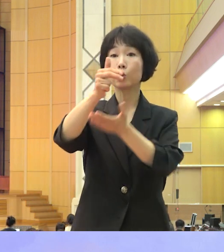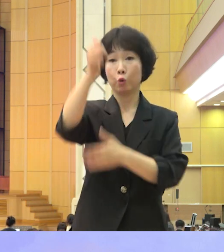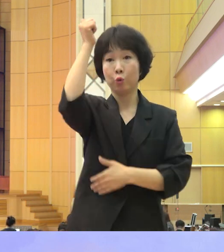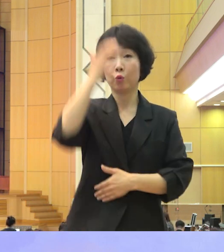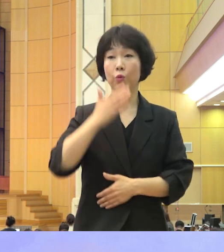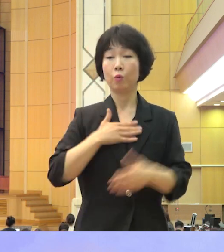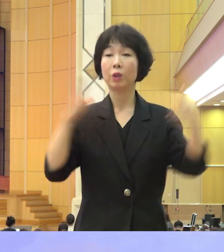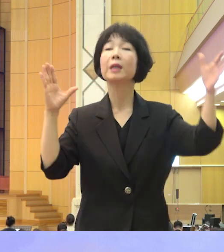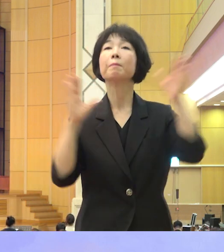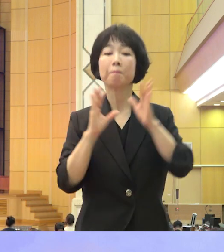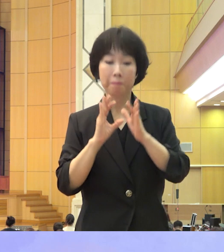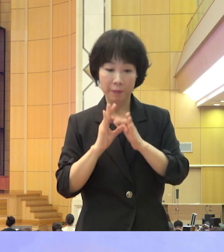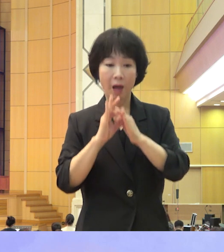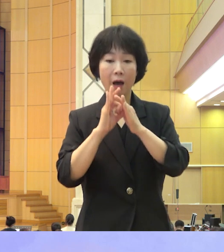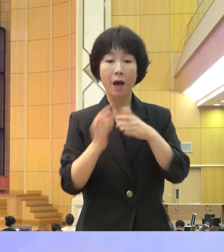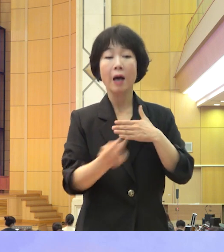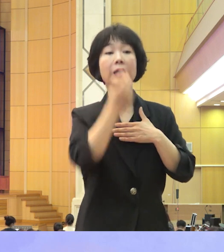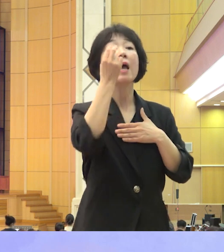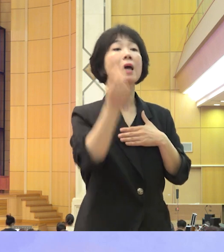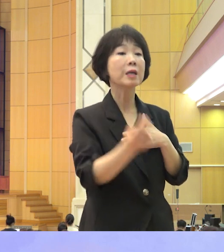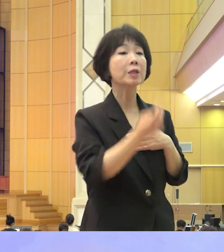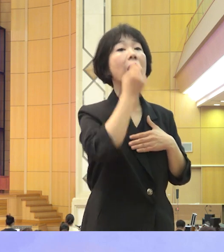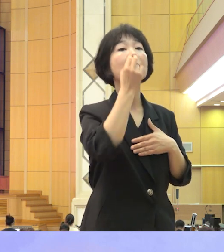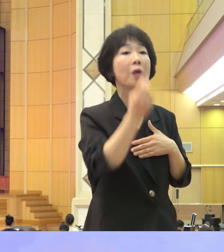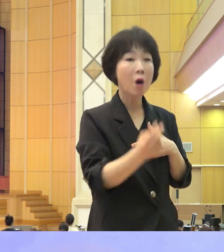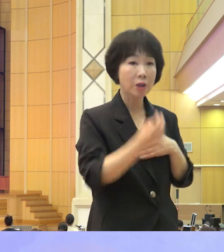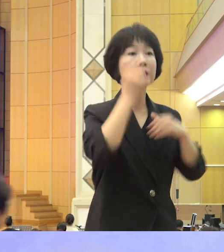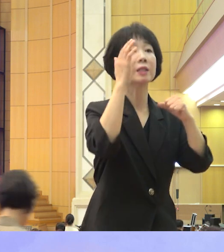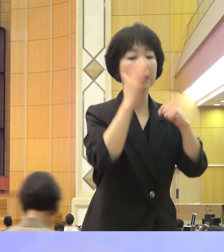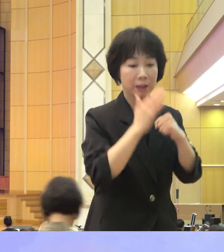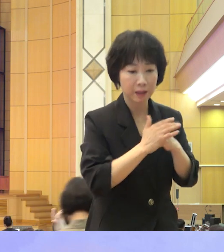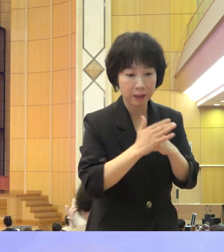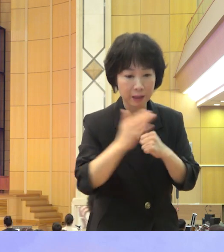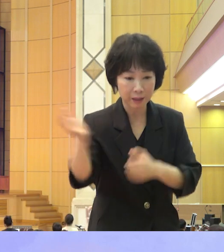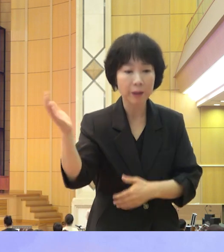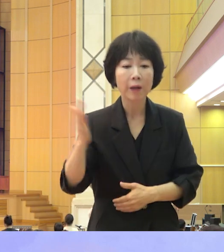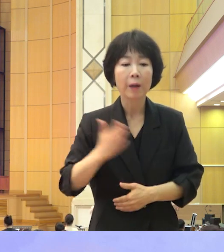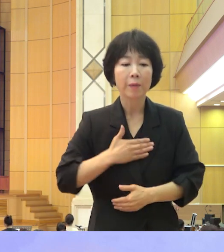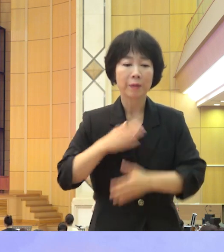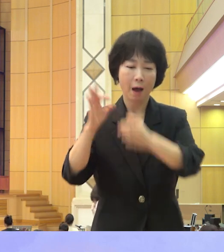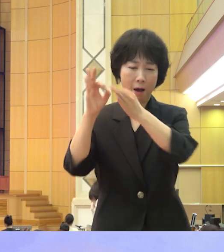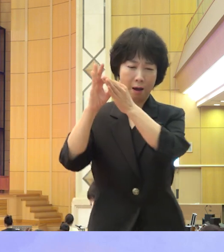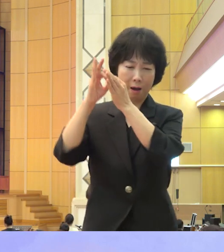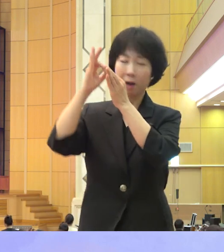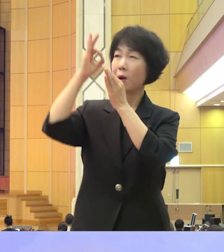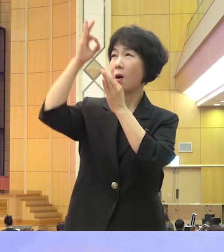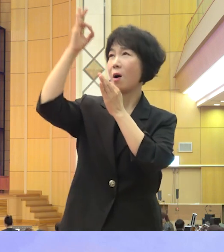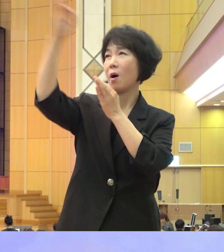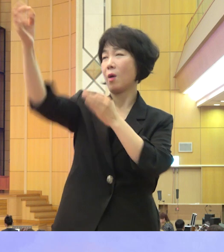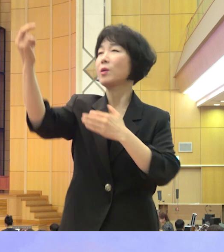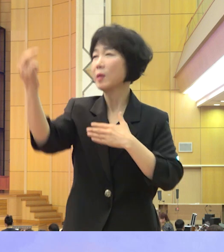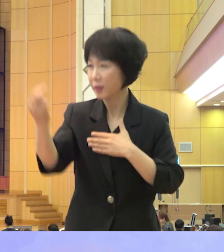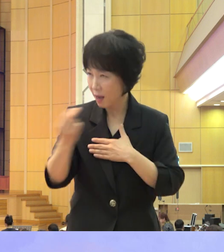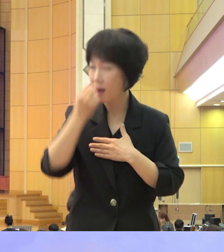이레 주님 나의 생명이시니 나